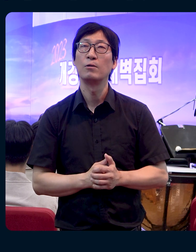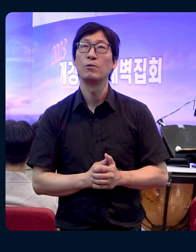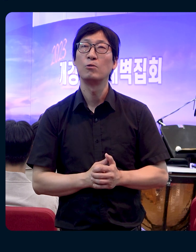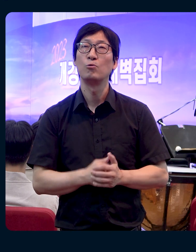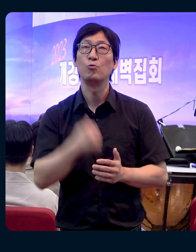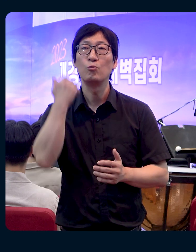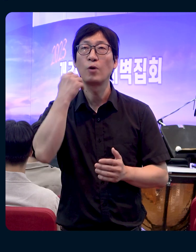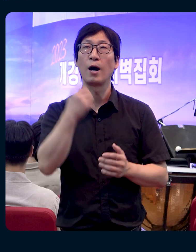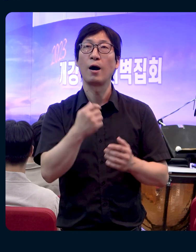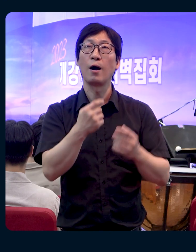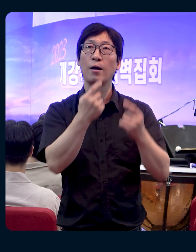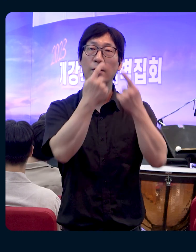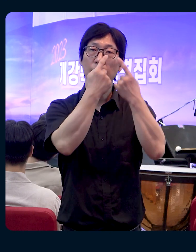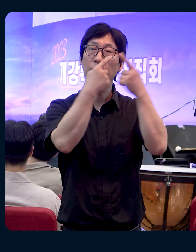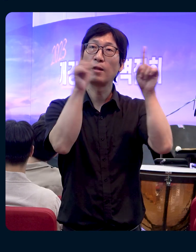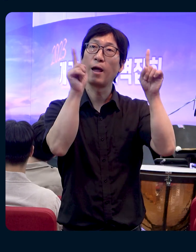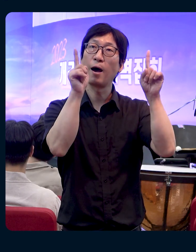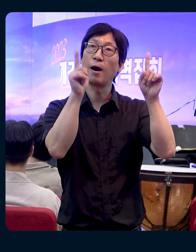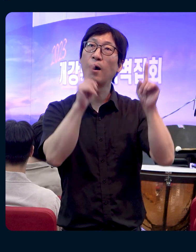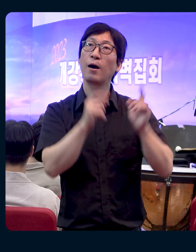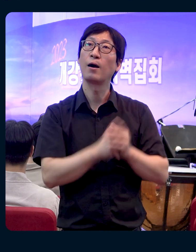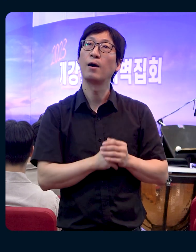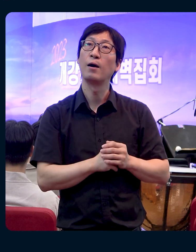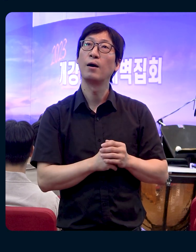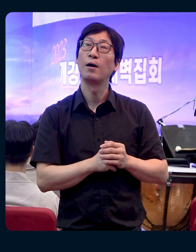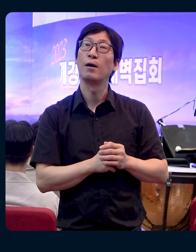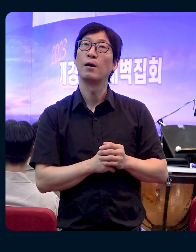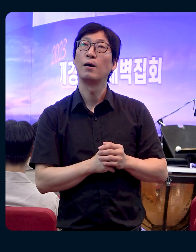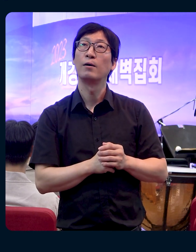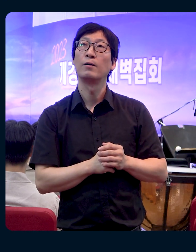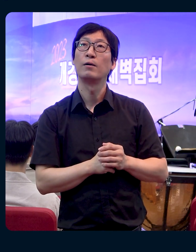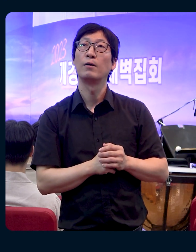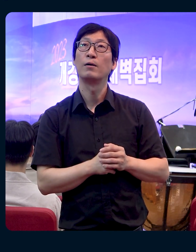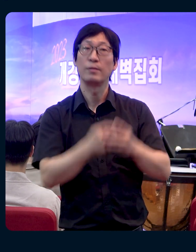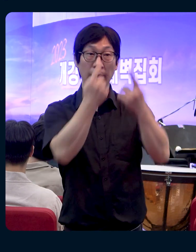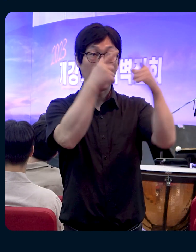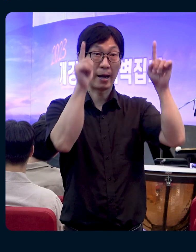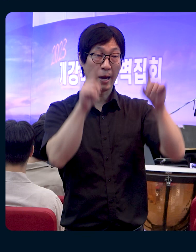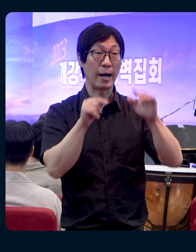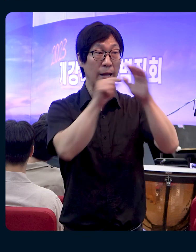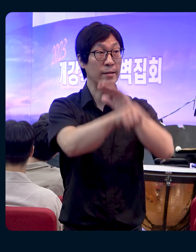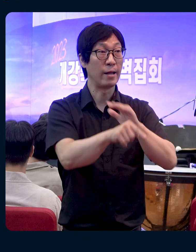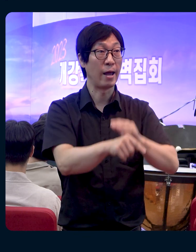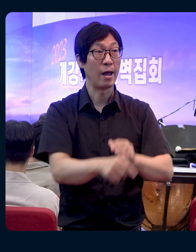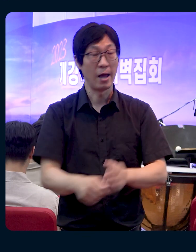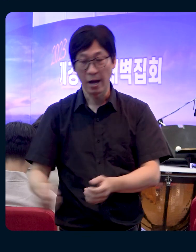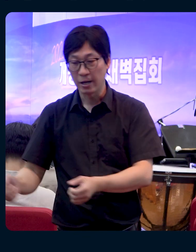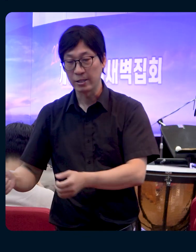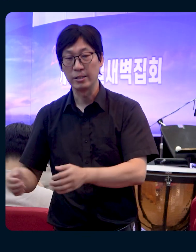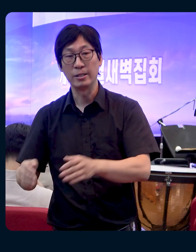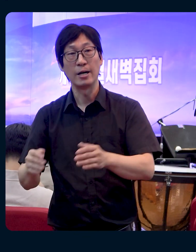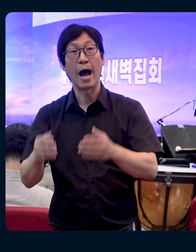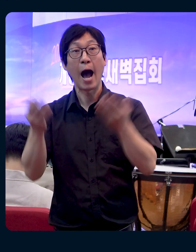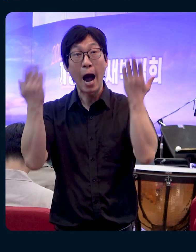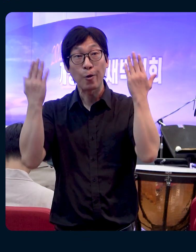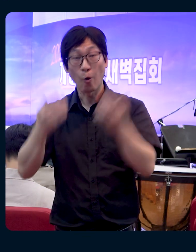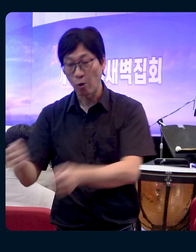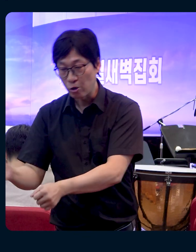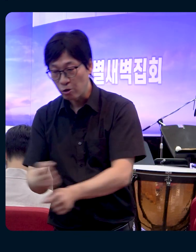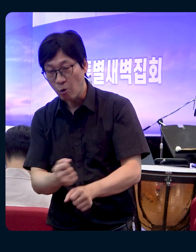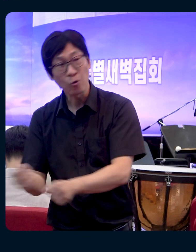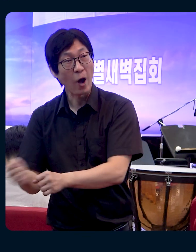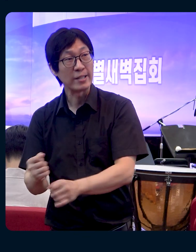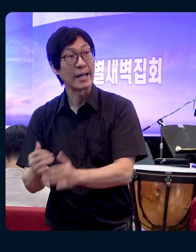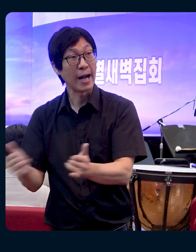어떤 목사님이 가셔서 가는데 그 앞에 어떤 청소부가 이렇게 쓸고